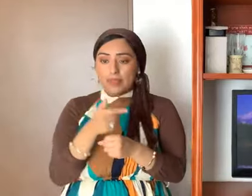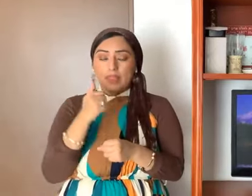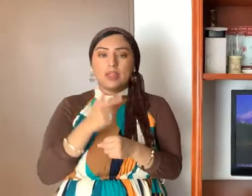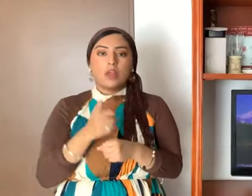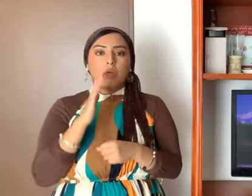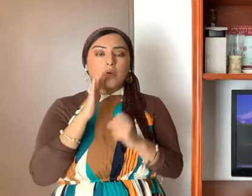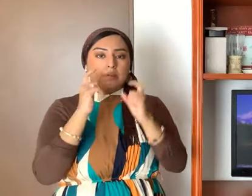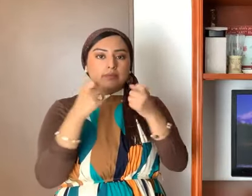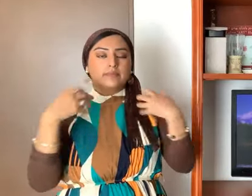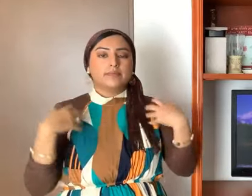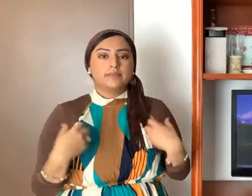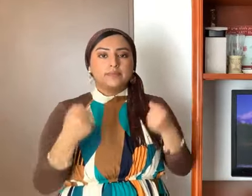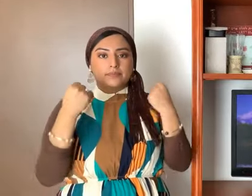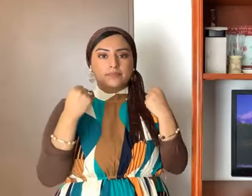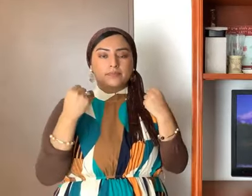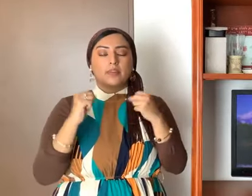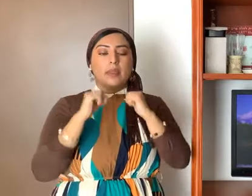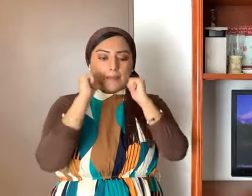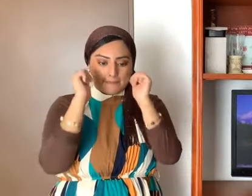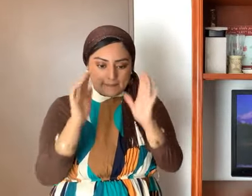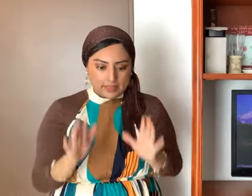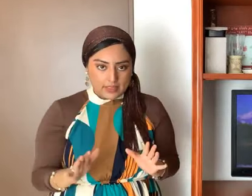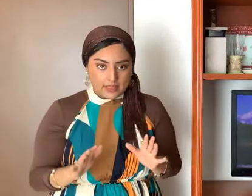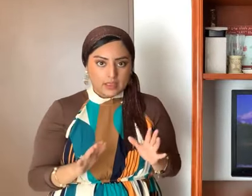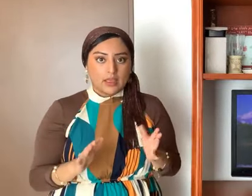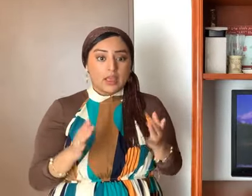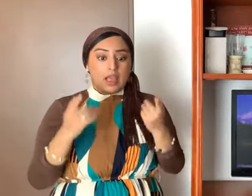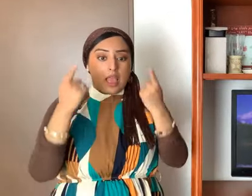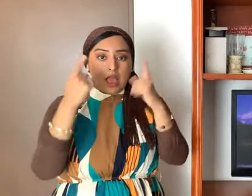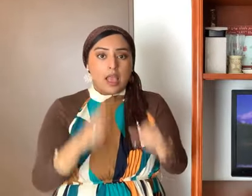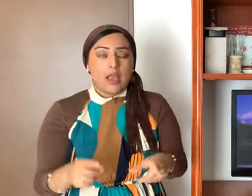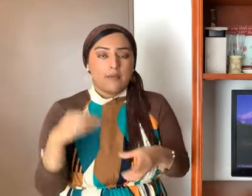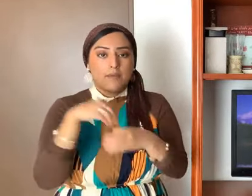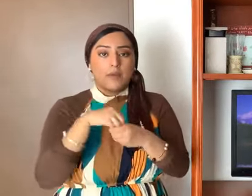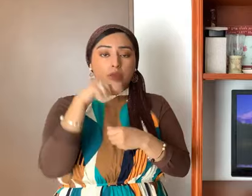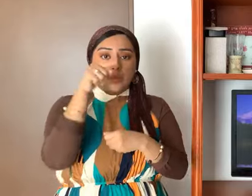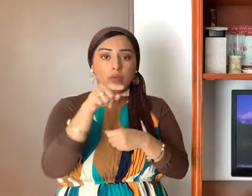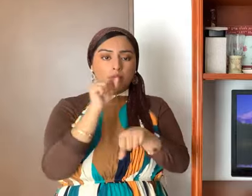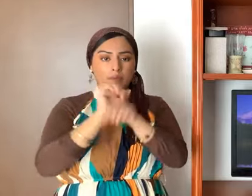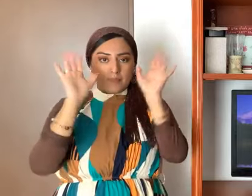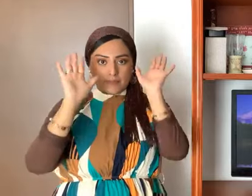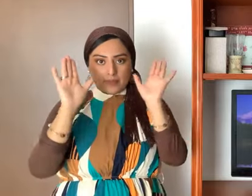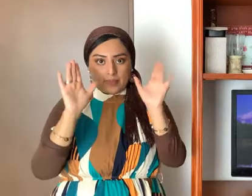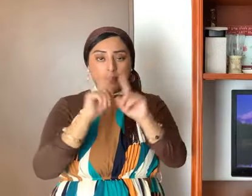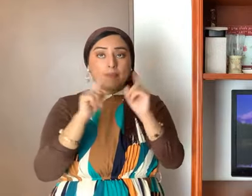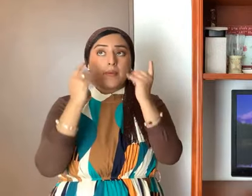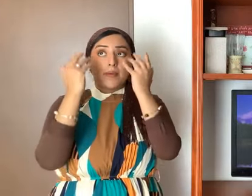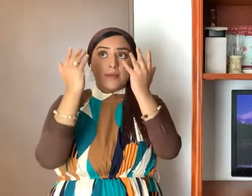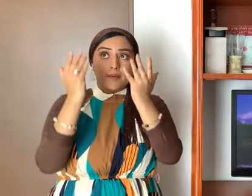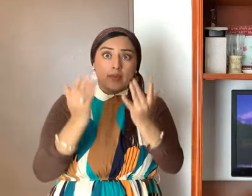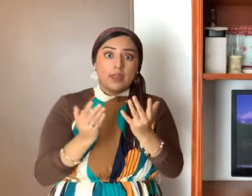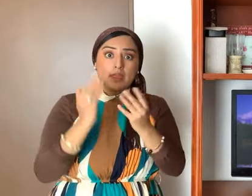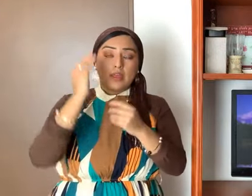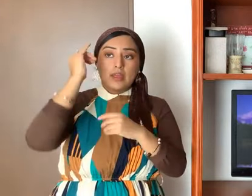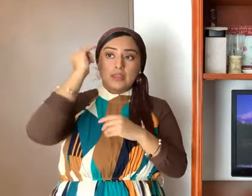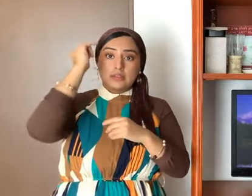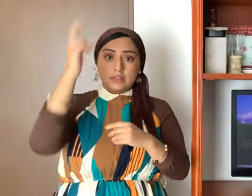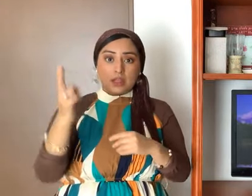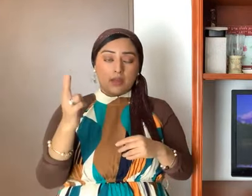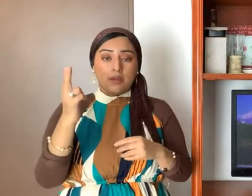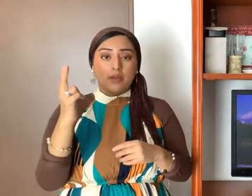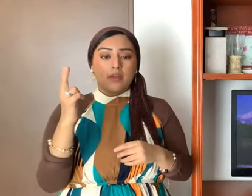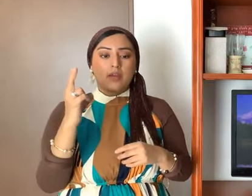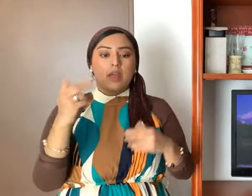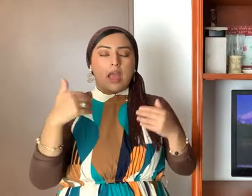serás fortalecido, serás bendecido y entonces ocurrirá en ti esto. Pero los que esperan a Yahweh, Isaías